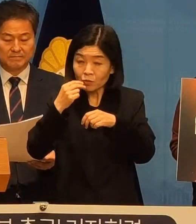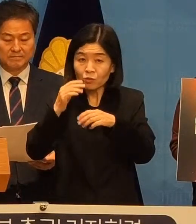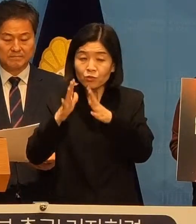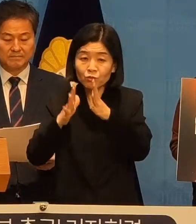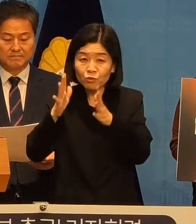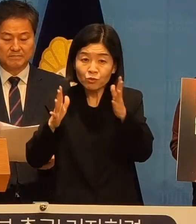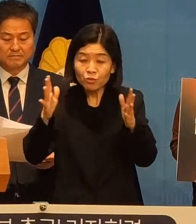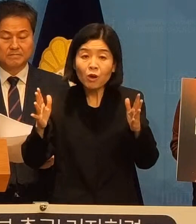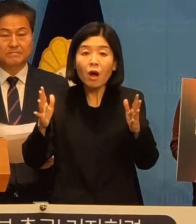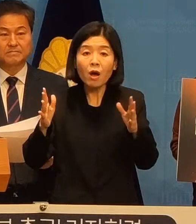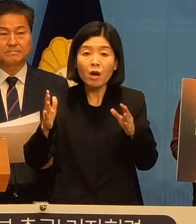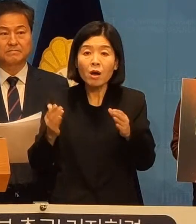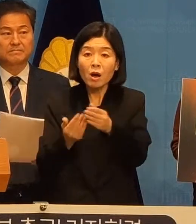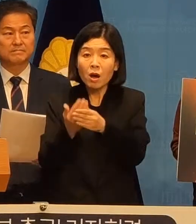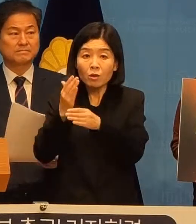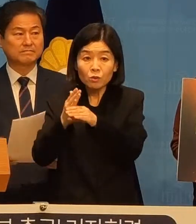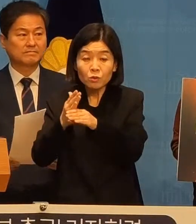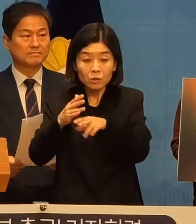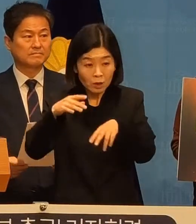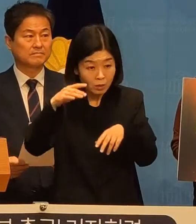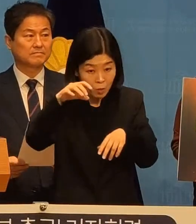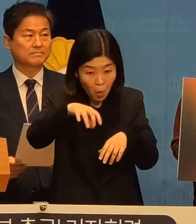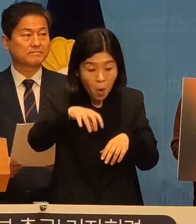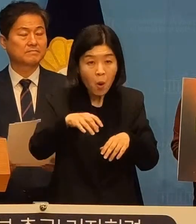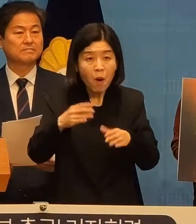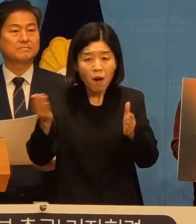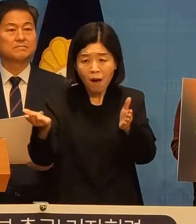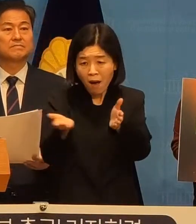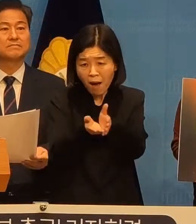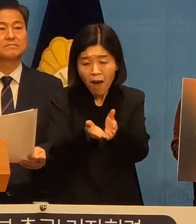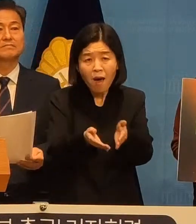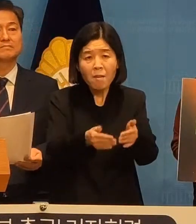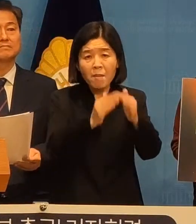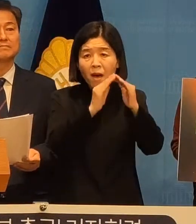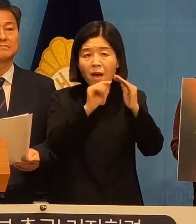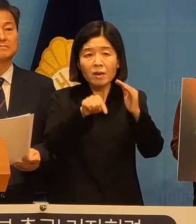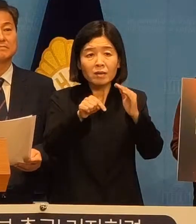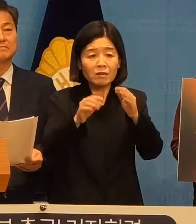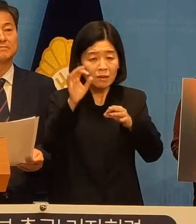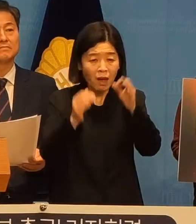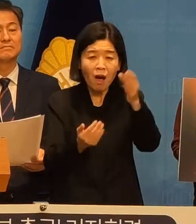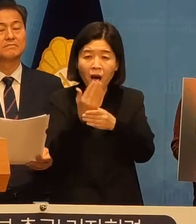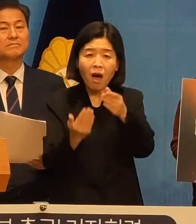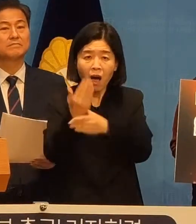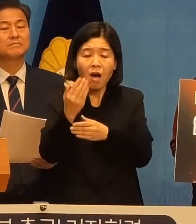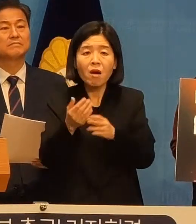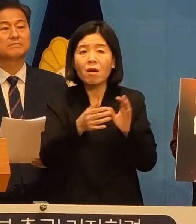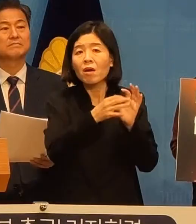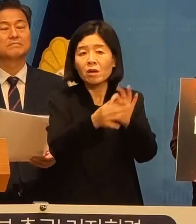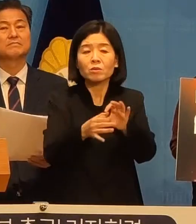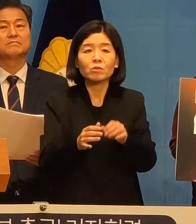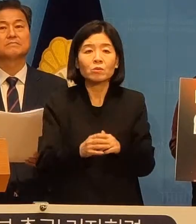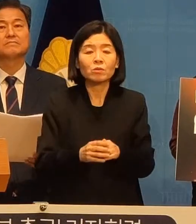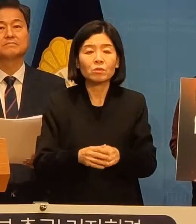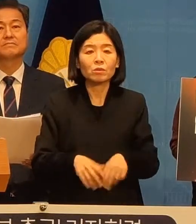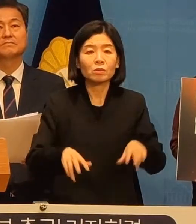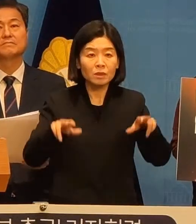선착장을 마련해서 계속 사고를 유발하는 겁니다. 그래서 지금